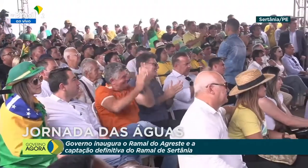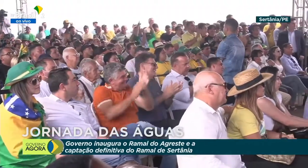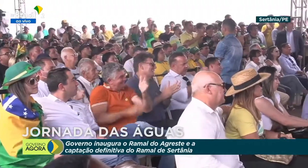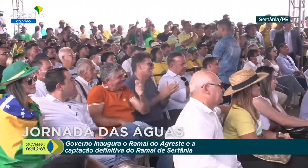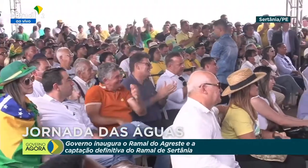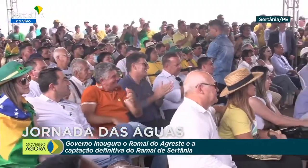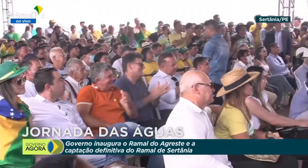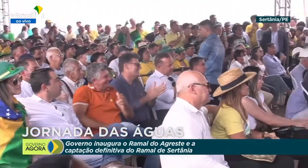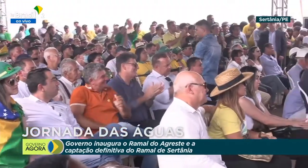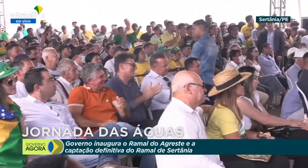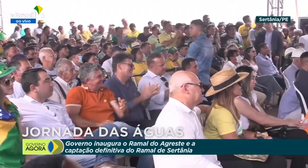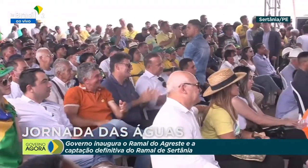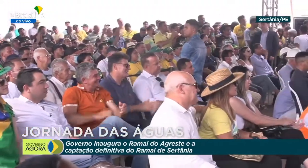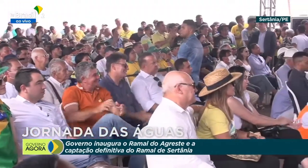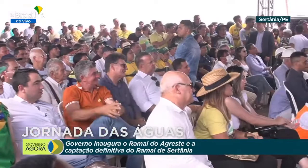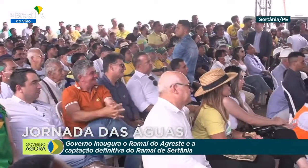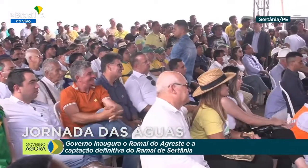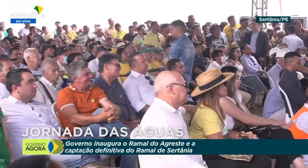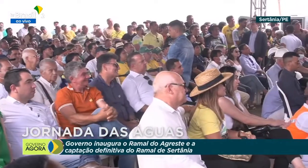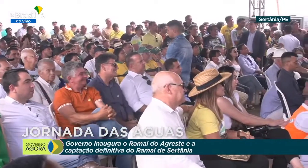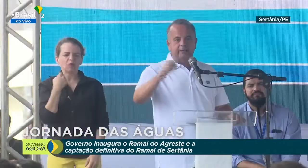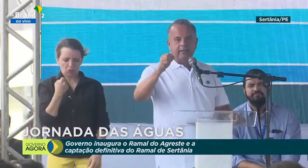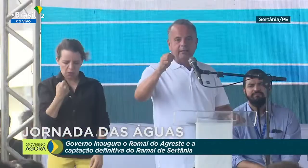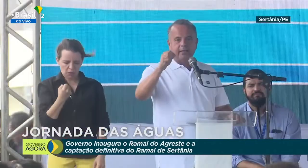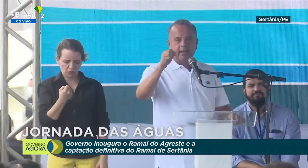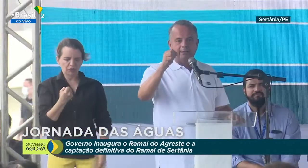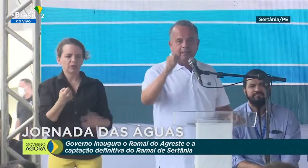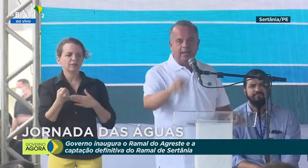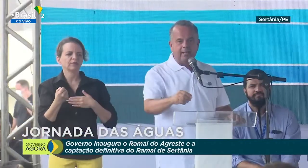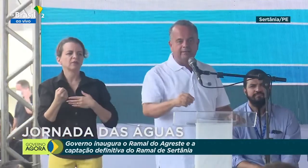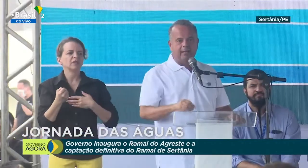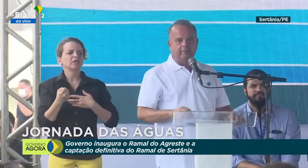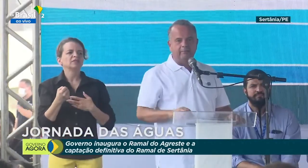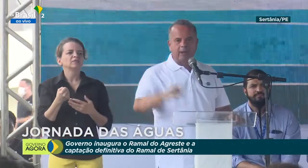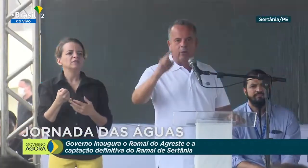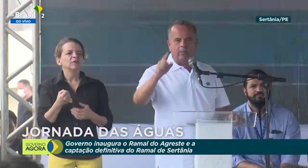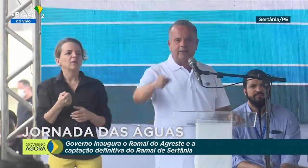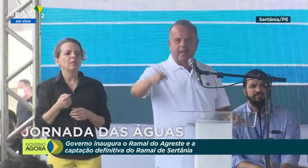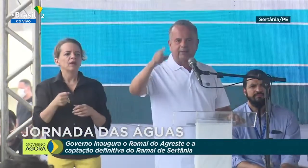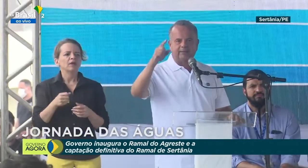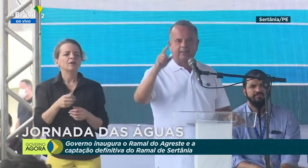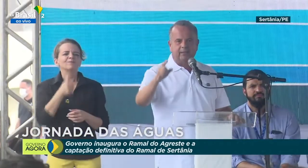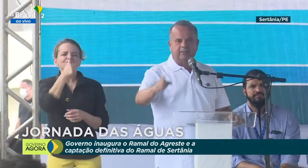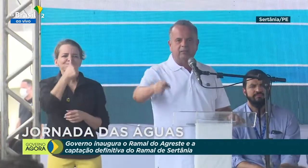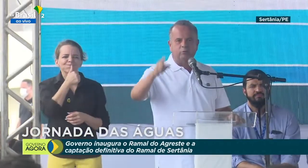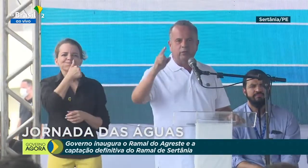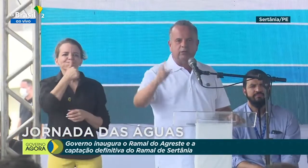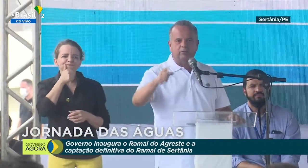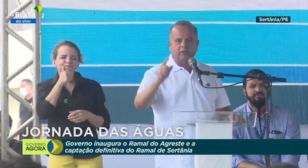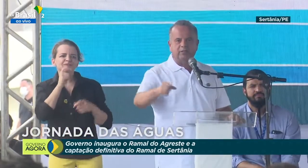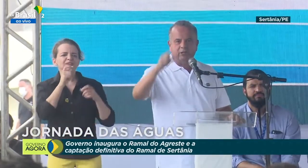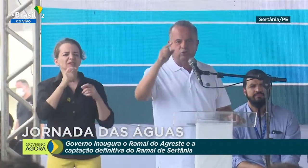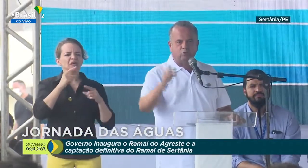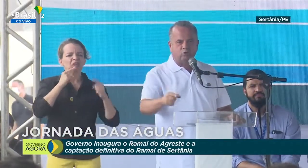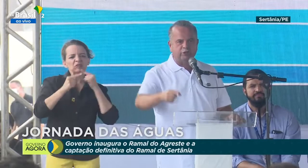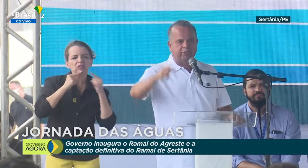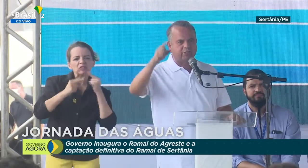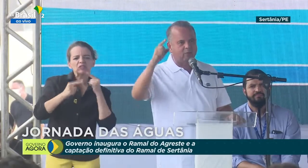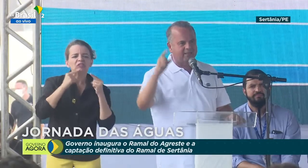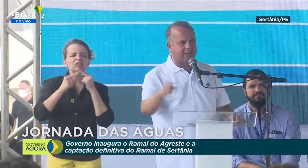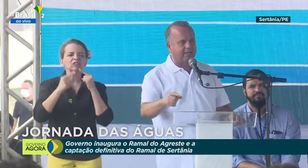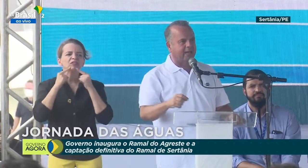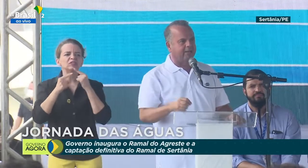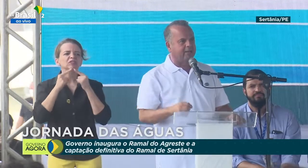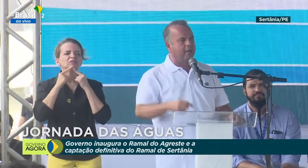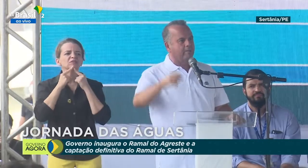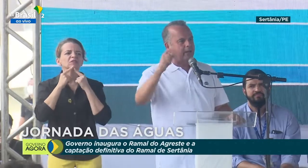Porque tem que ter coragem, porque tem que ter resiliência para aguentar as críticas, muitas vezes injustas, que